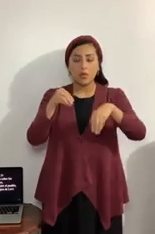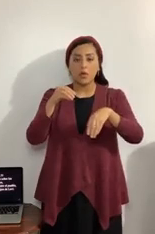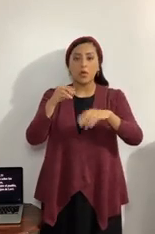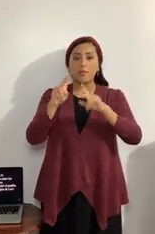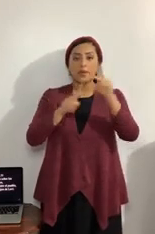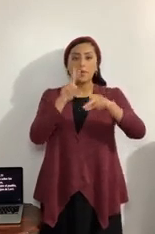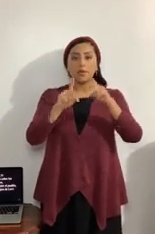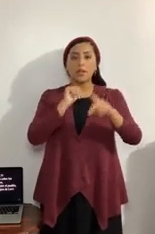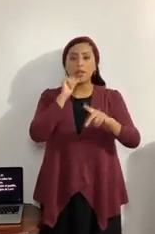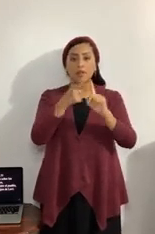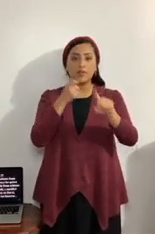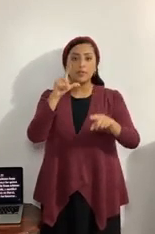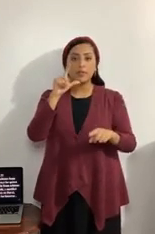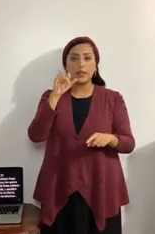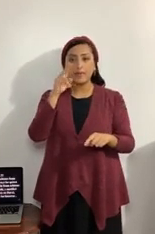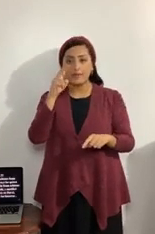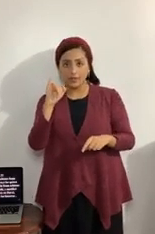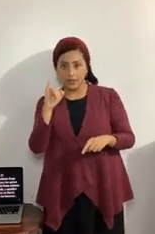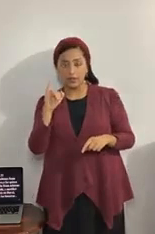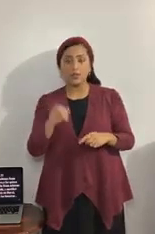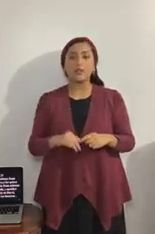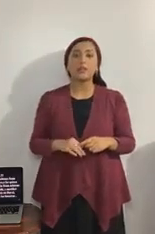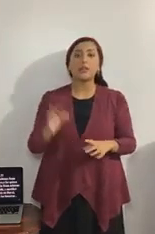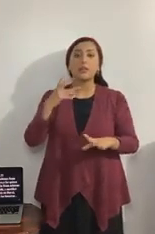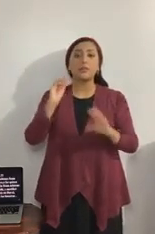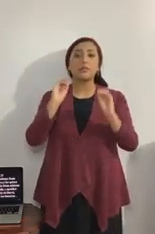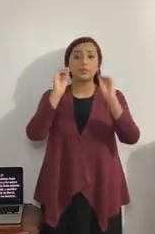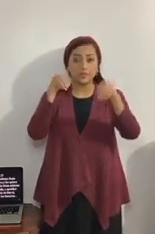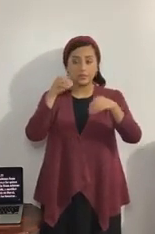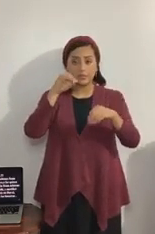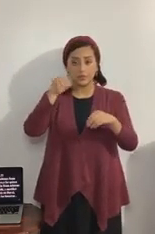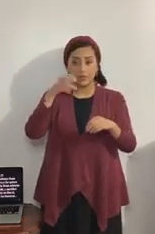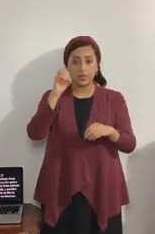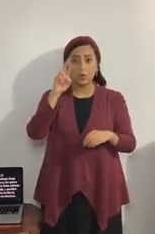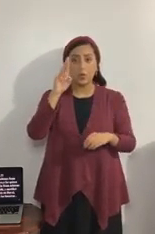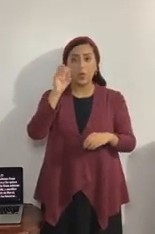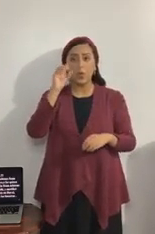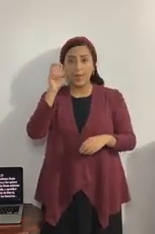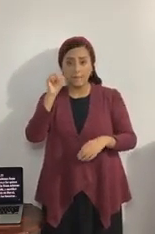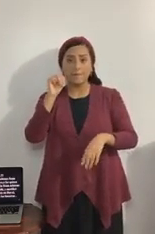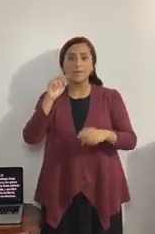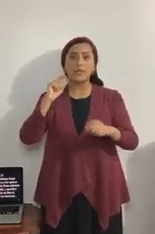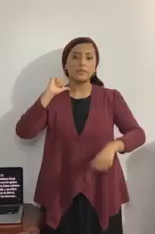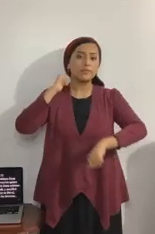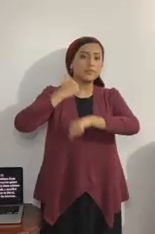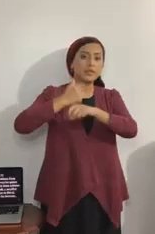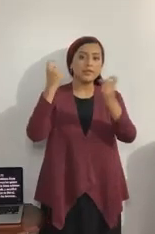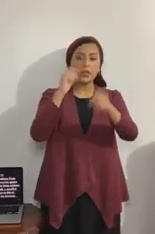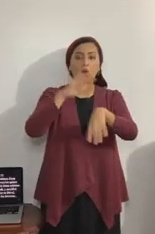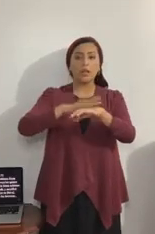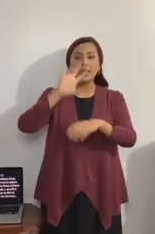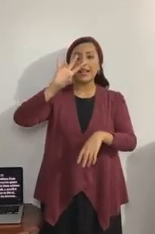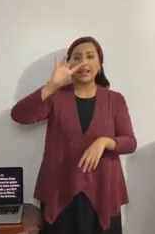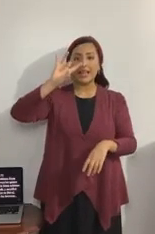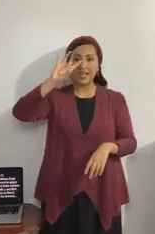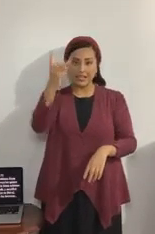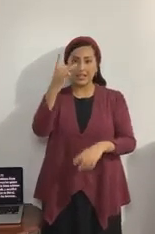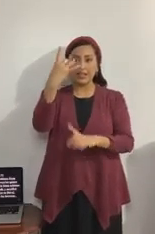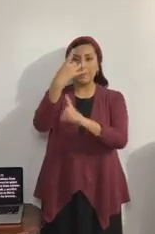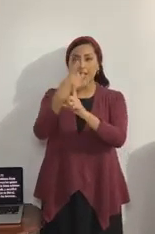de Leví. Entonces instituyó Jeroboam fiesta solemne en el mes octavo, pero no es en el mes octavo, tú lo sabes que es en